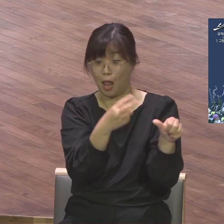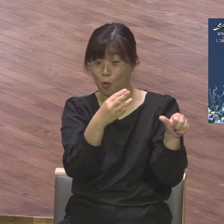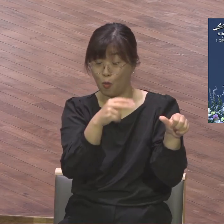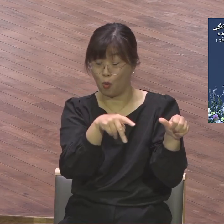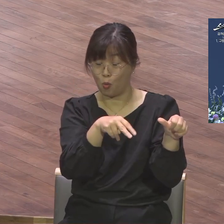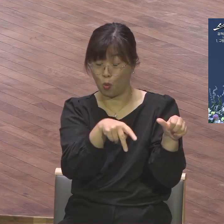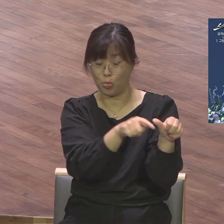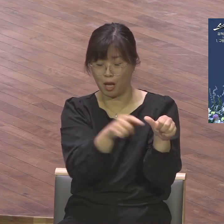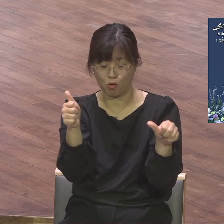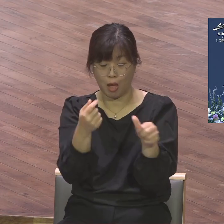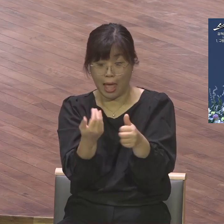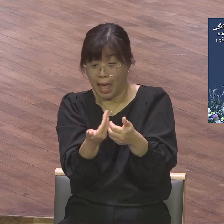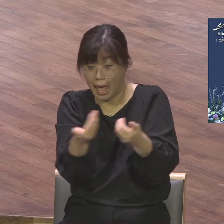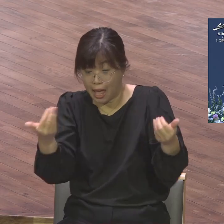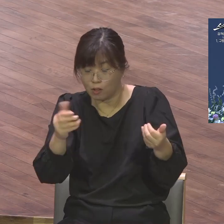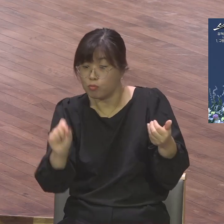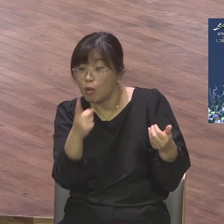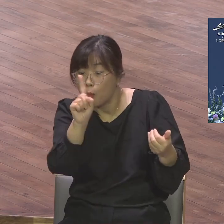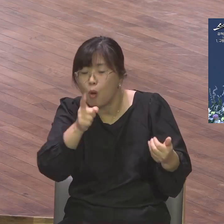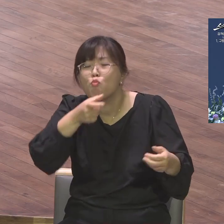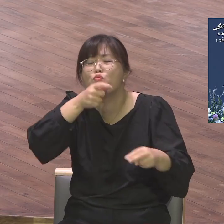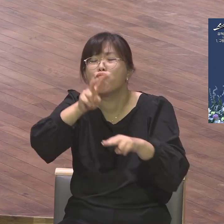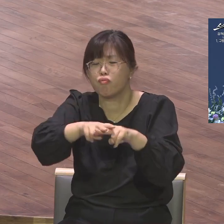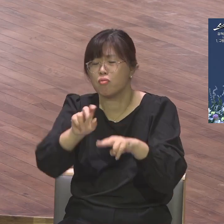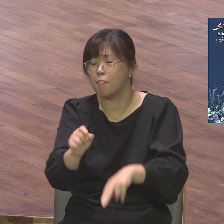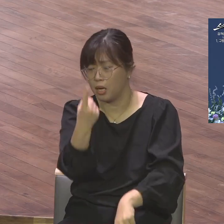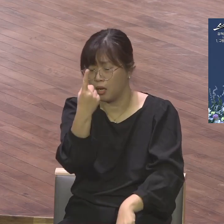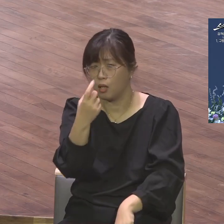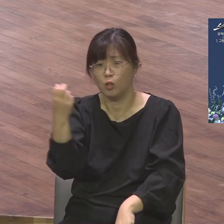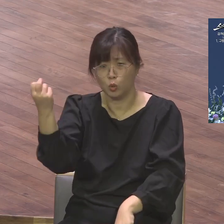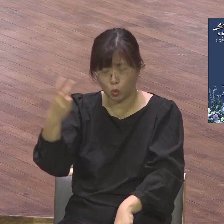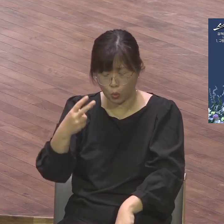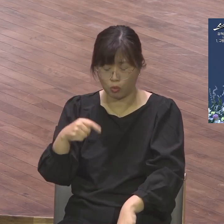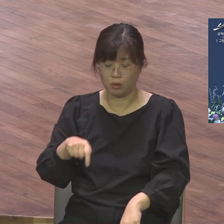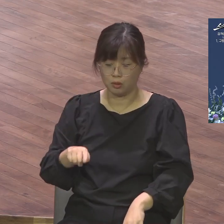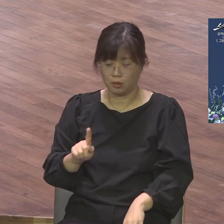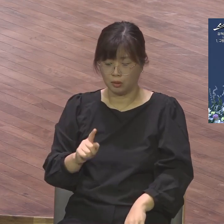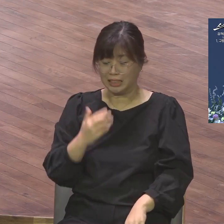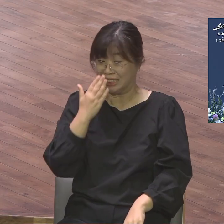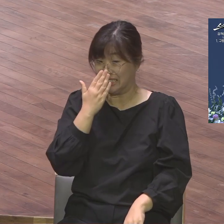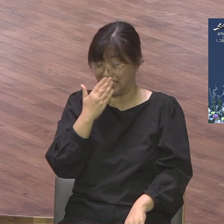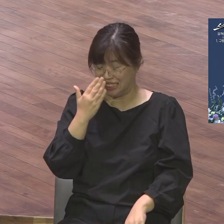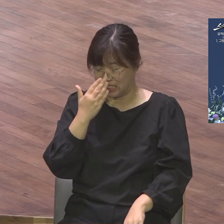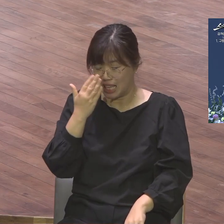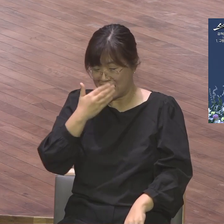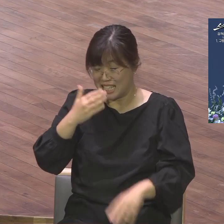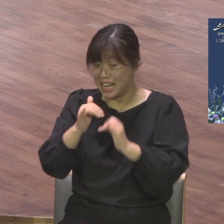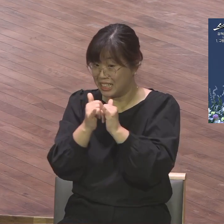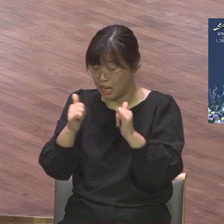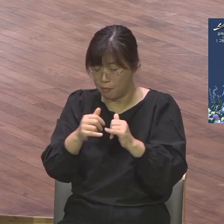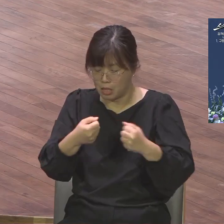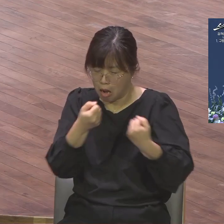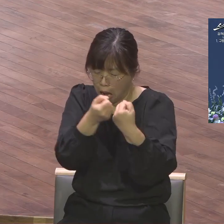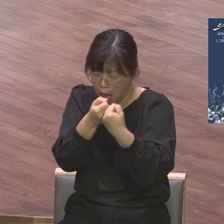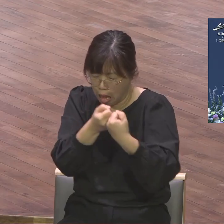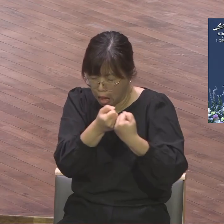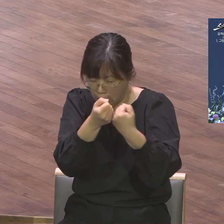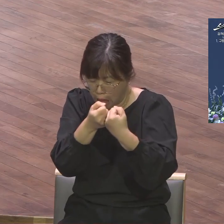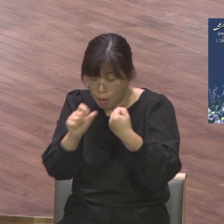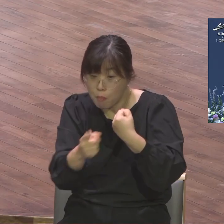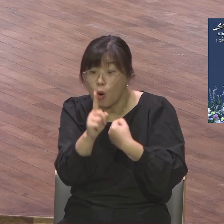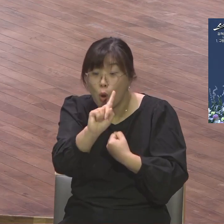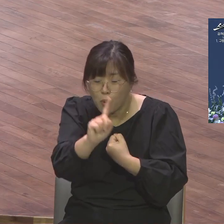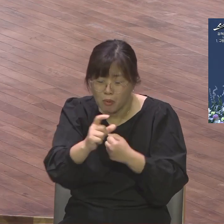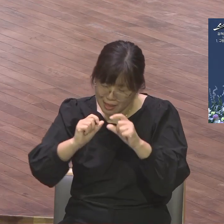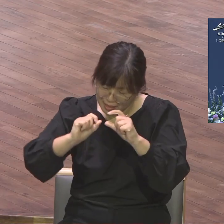이삭도 브레셋 이 사람들이 우물 시비가 많았어요. 계속 우물을 빼앗는 거예요. 그건 또